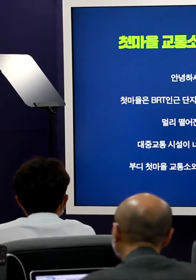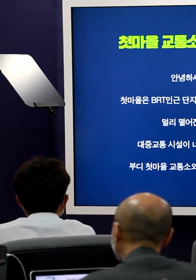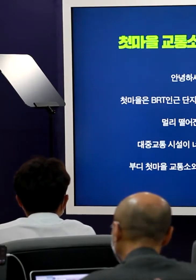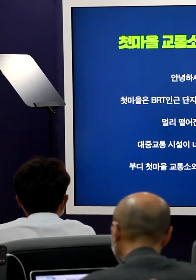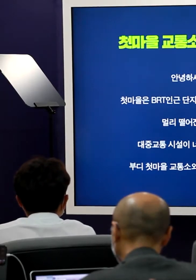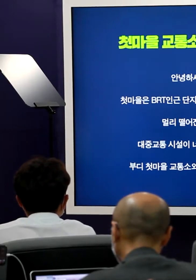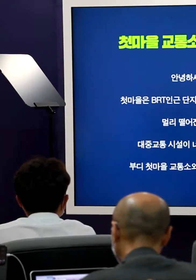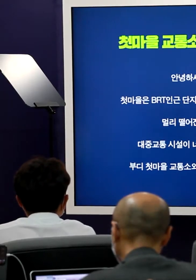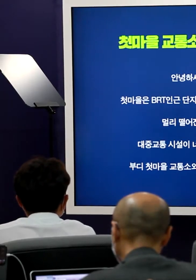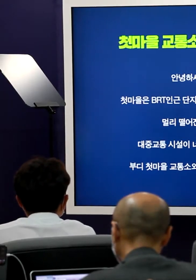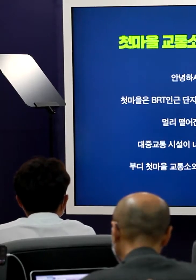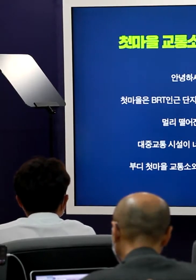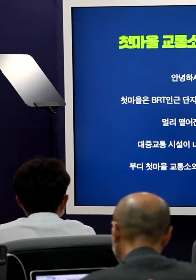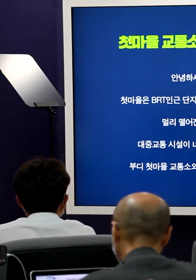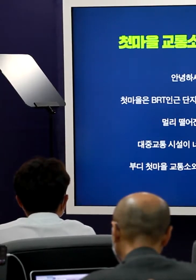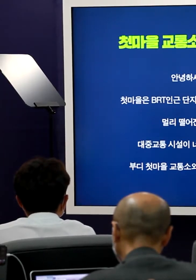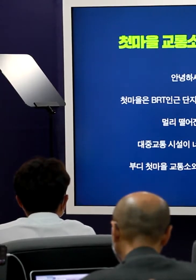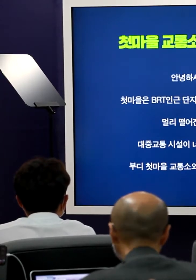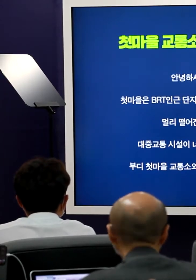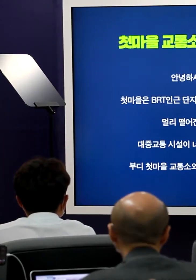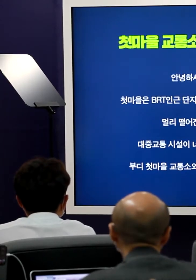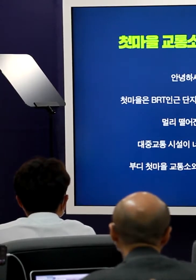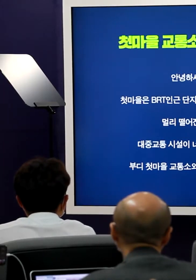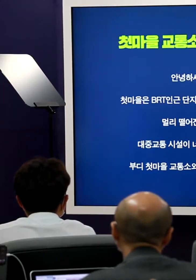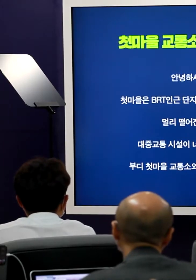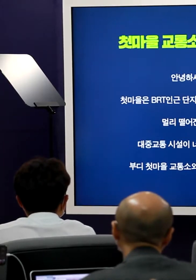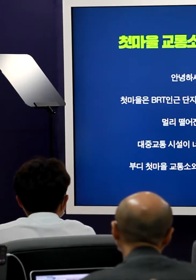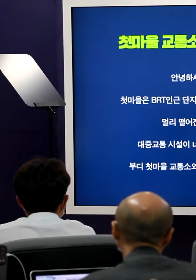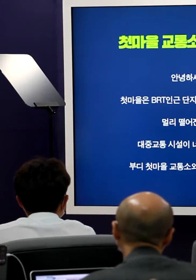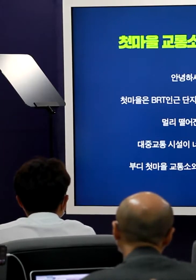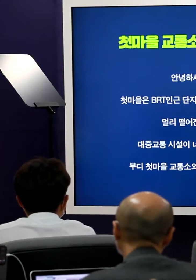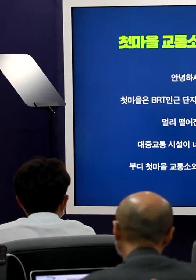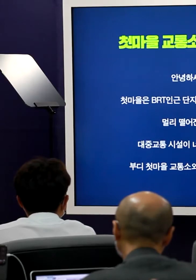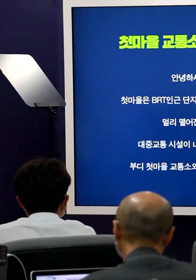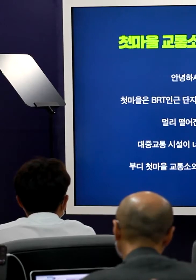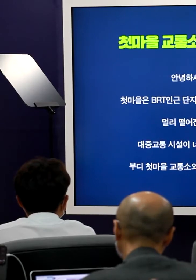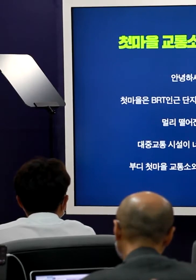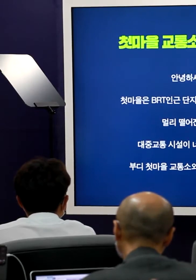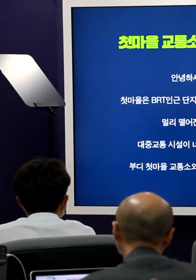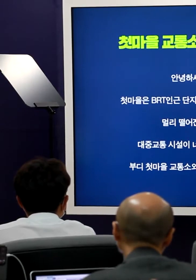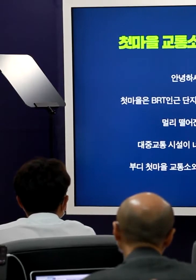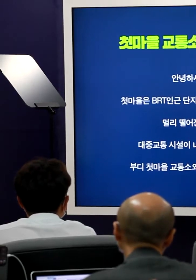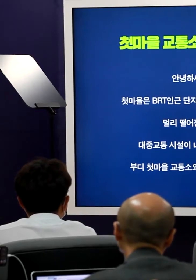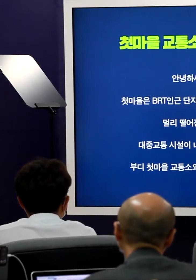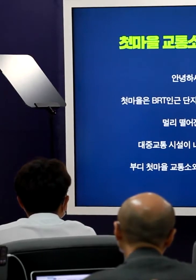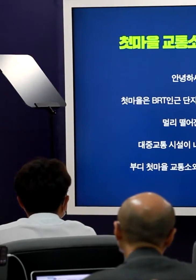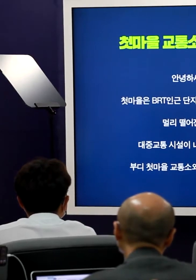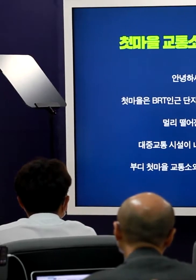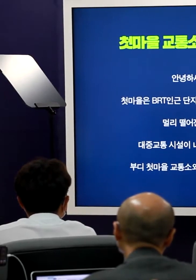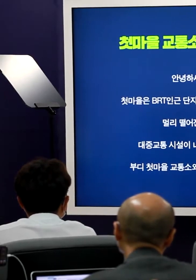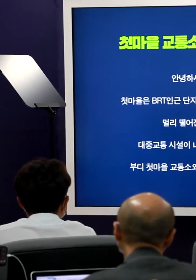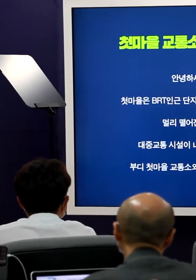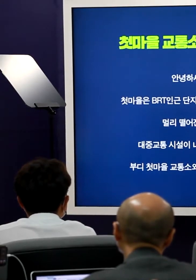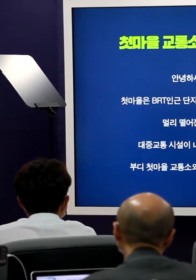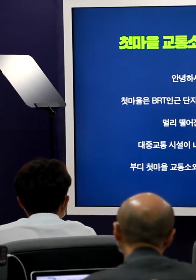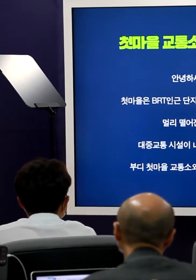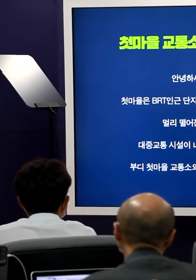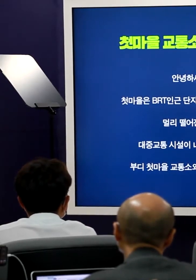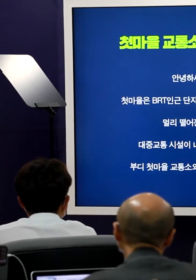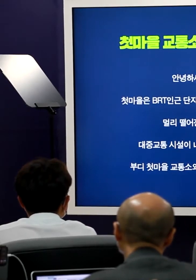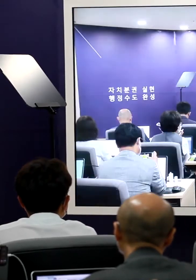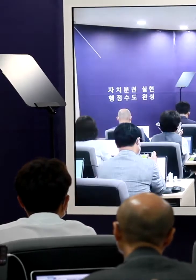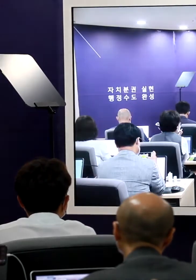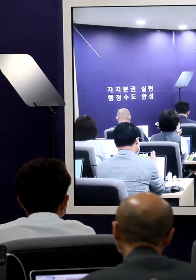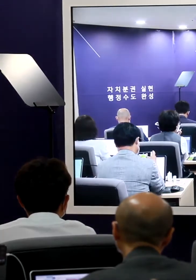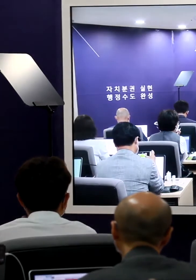천마을 교통소외 지역에 하이패스 IC와 광역급행버스 정류장을 설치해 주시기 바랍니다. 이어서 시장님의